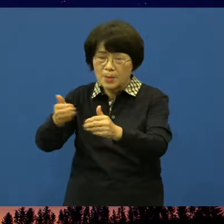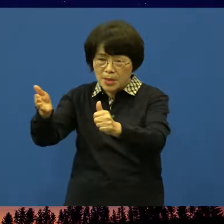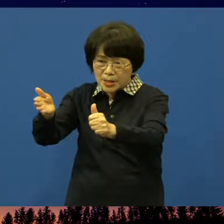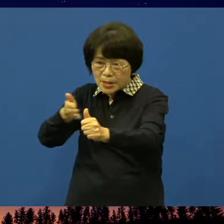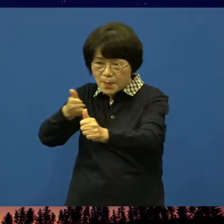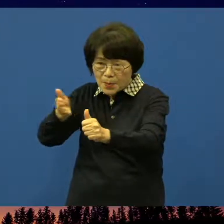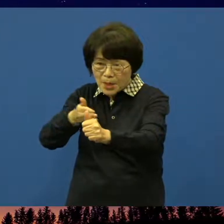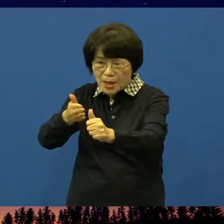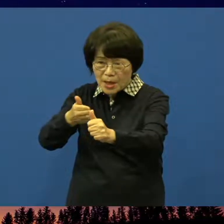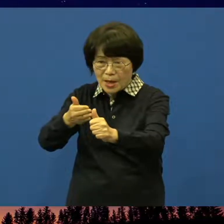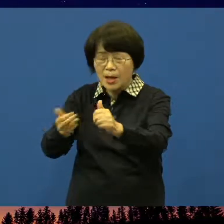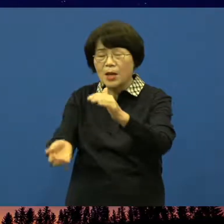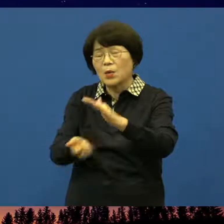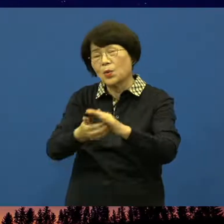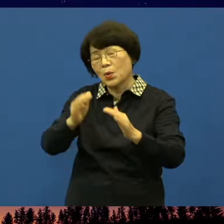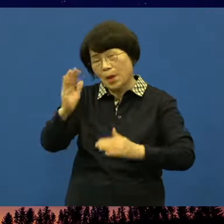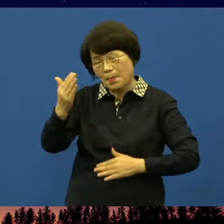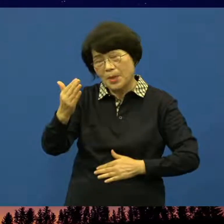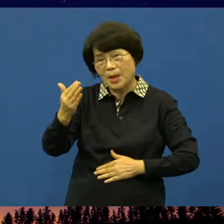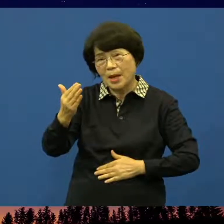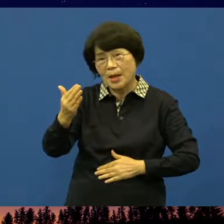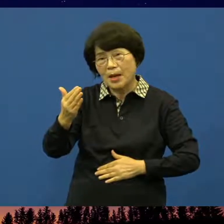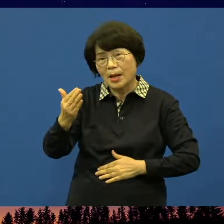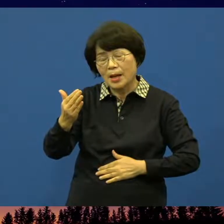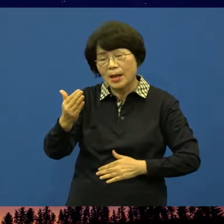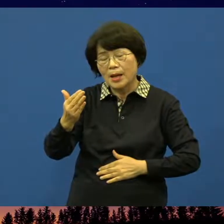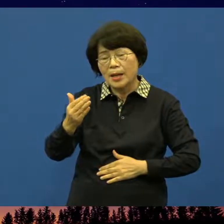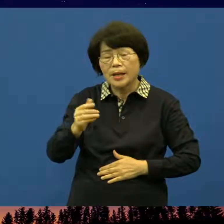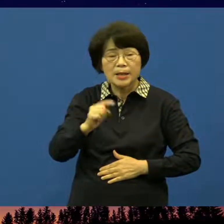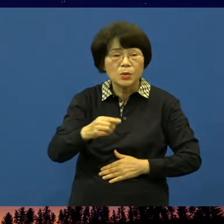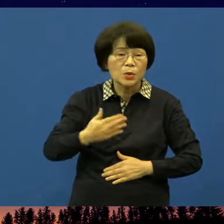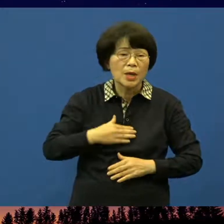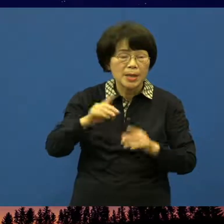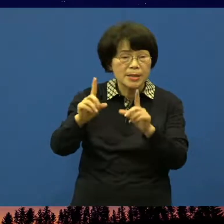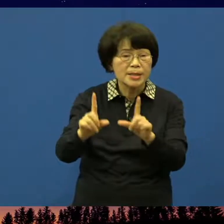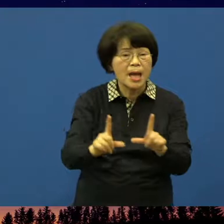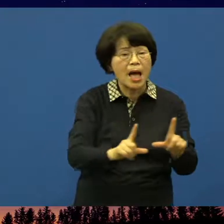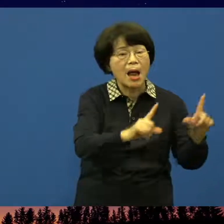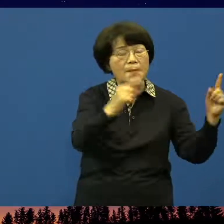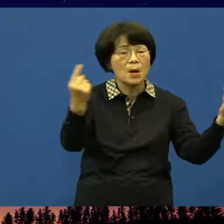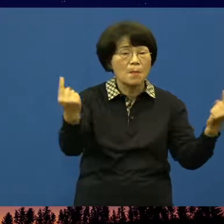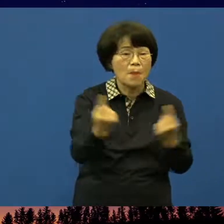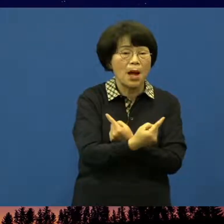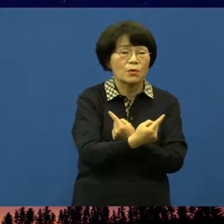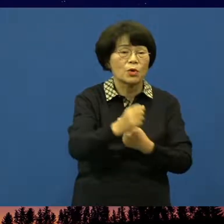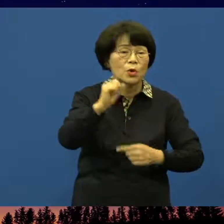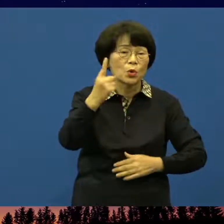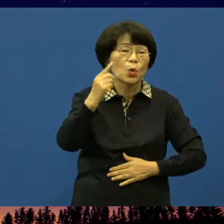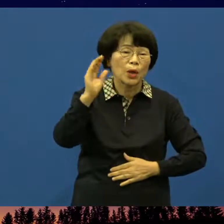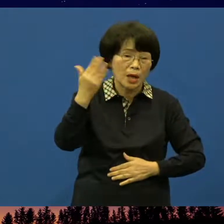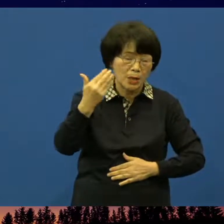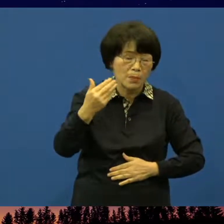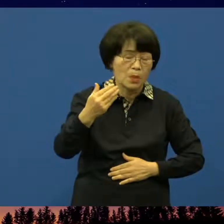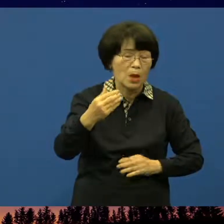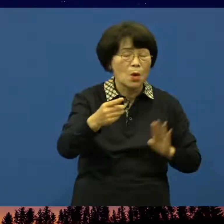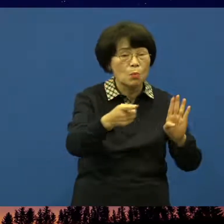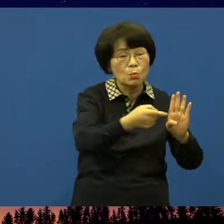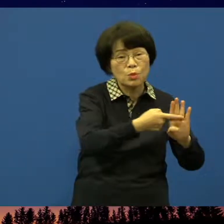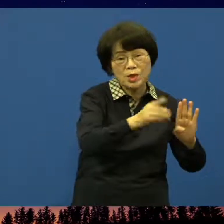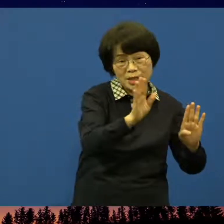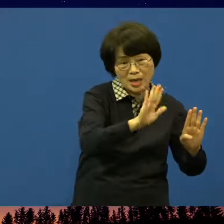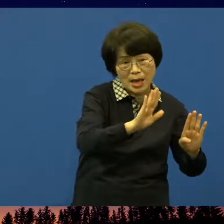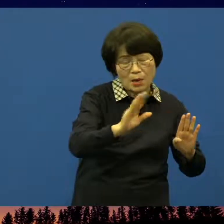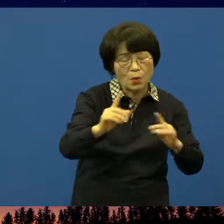것이다. 이 태도, 이것이 우리의 삶의 태도를 바꾸는 것입니다. 그래서 부정적인 태도가 아니라 긍정적인 태도를